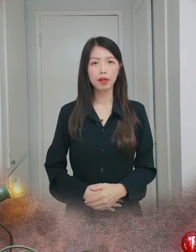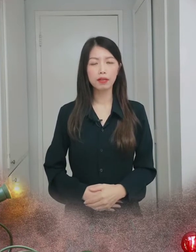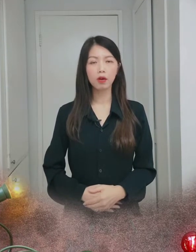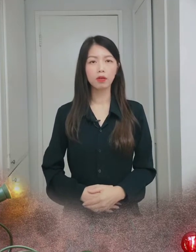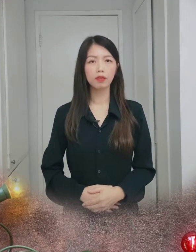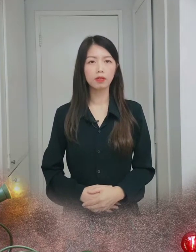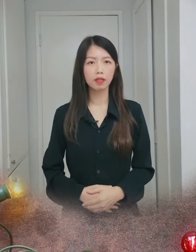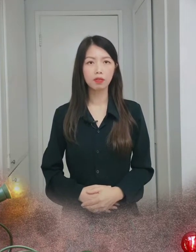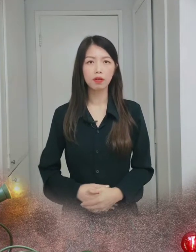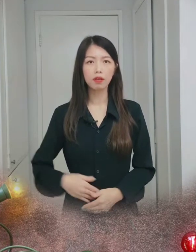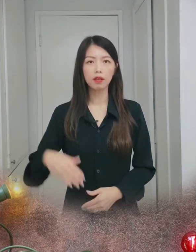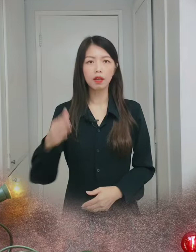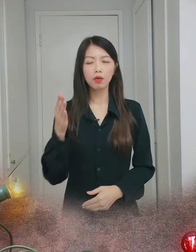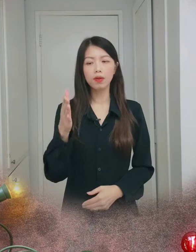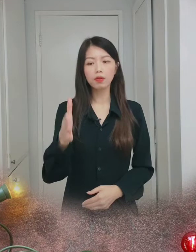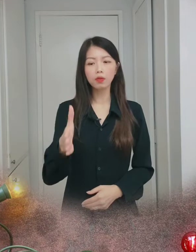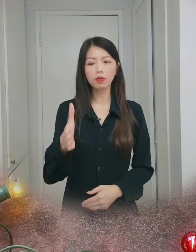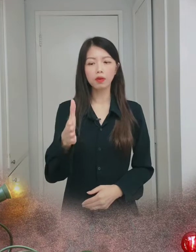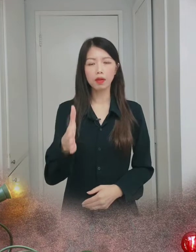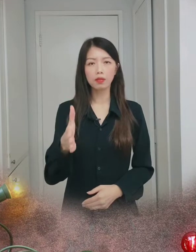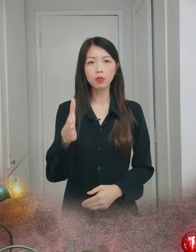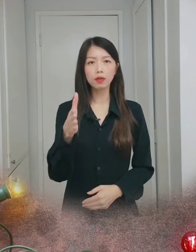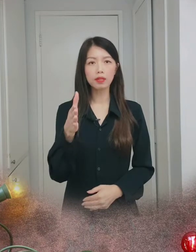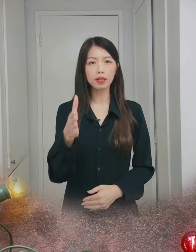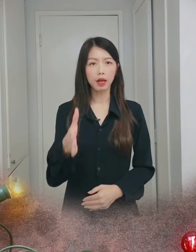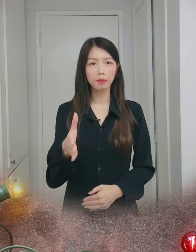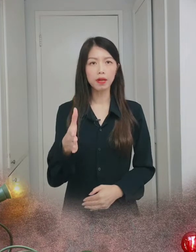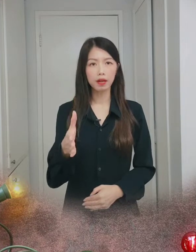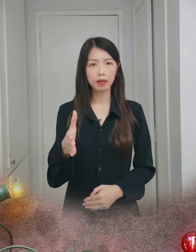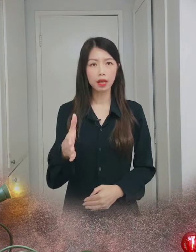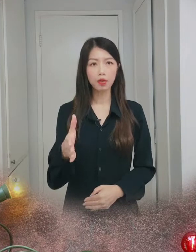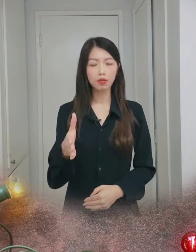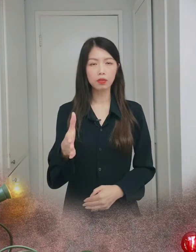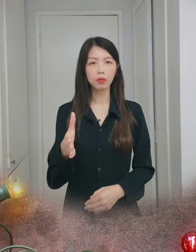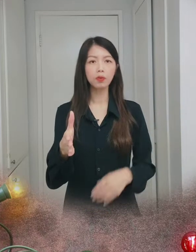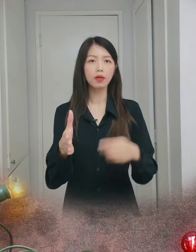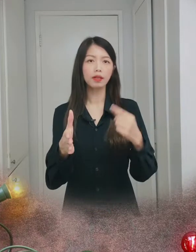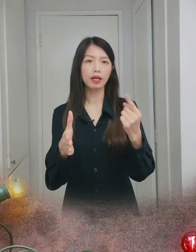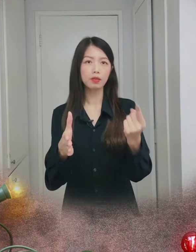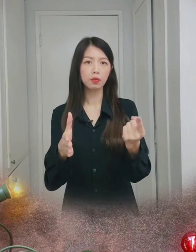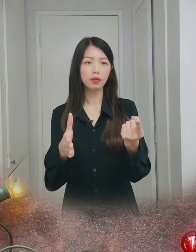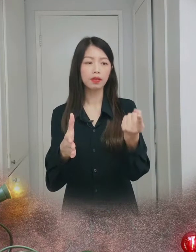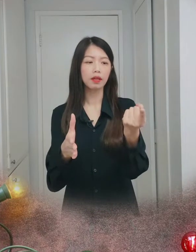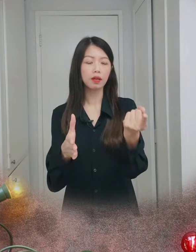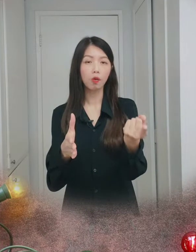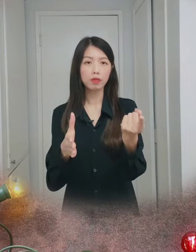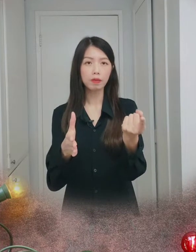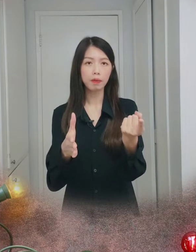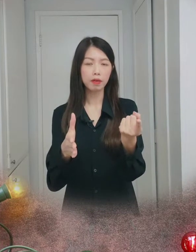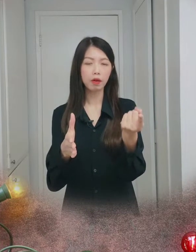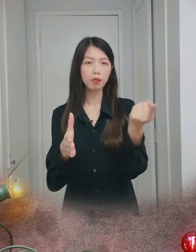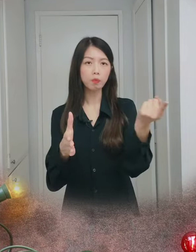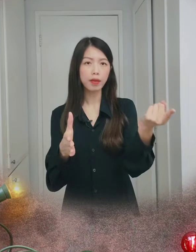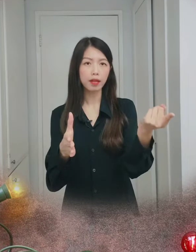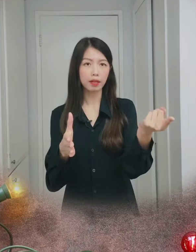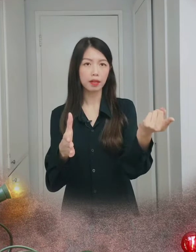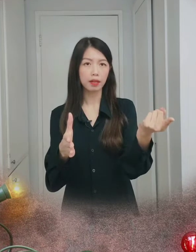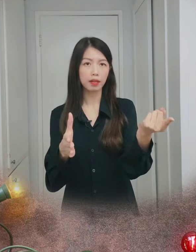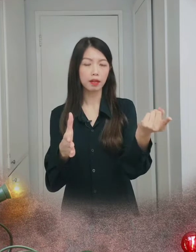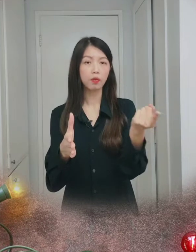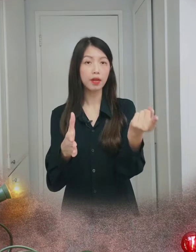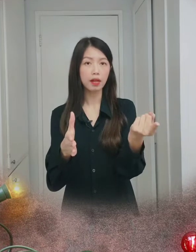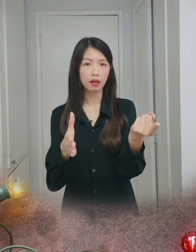뭐뭐하기 위해서, 이런 뜻의 수어는 왼손을 이렇게 손끝이 앞을 향하게 세워주시고, 다른 손은 검지만 펴서